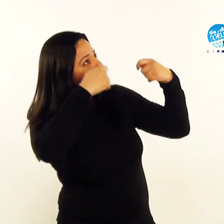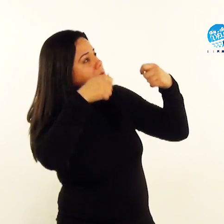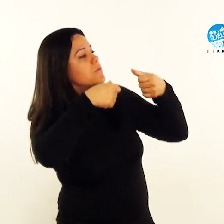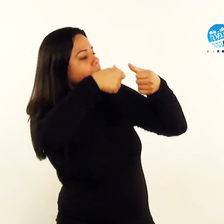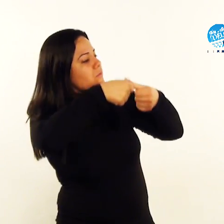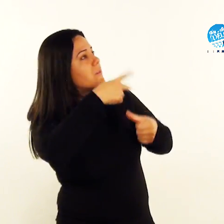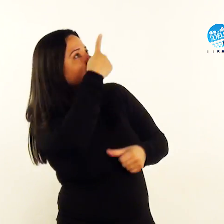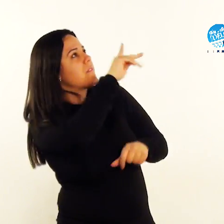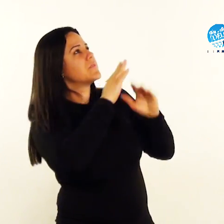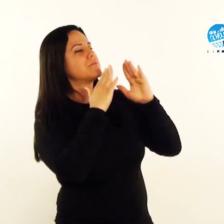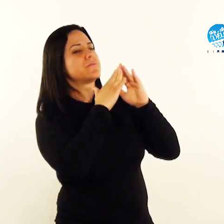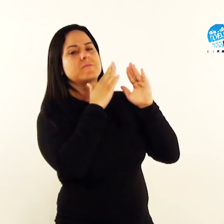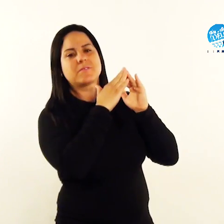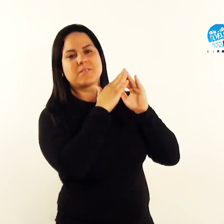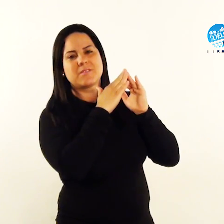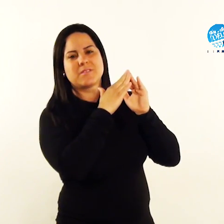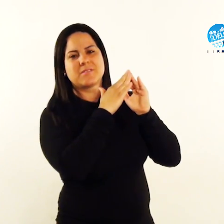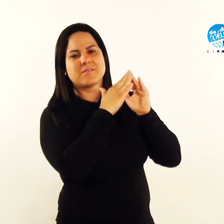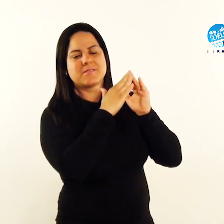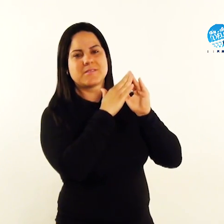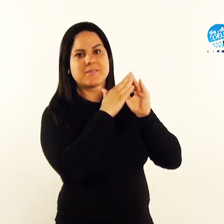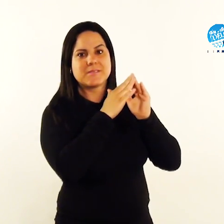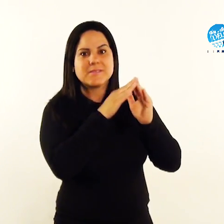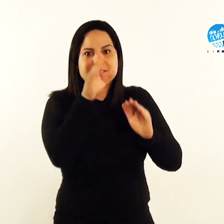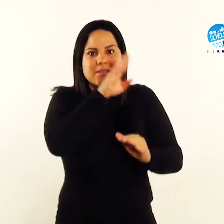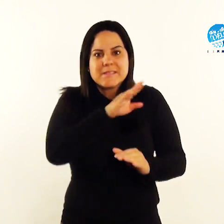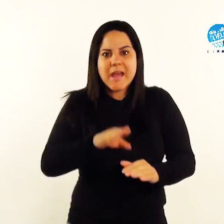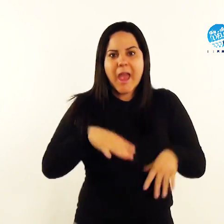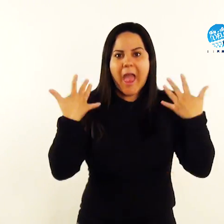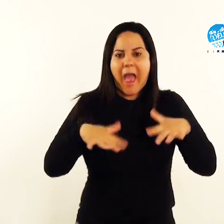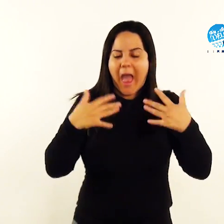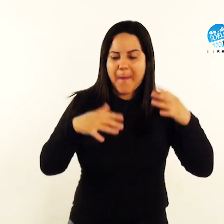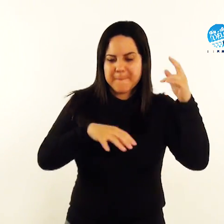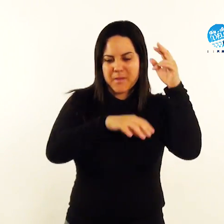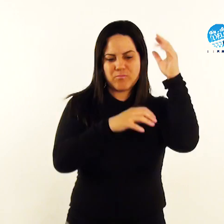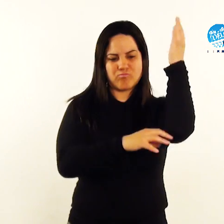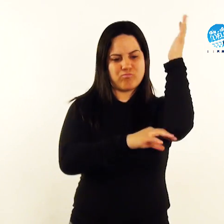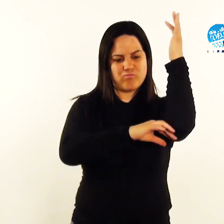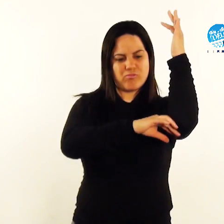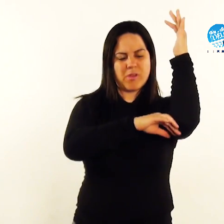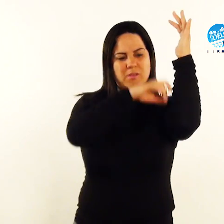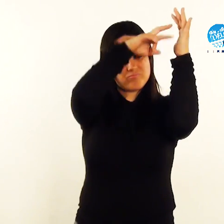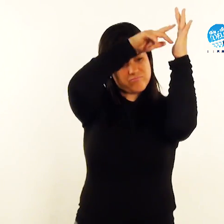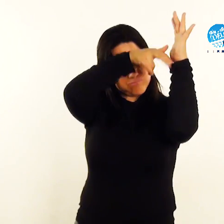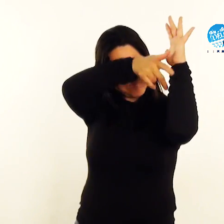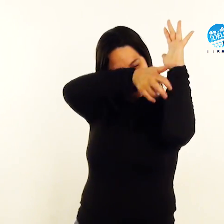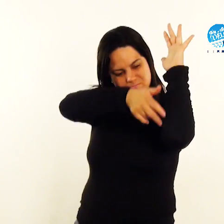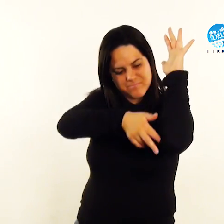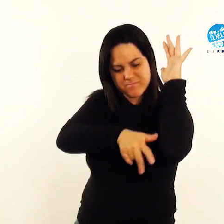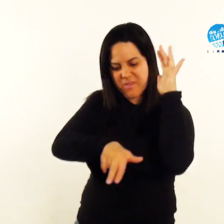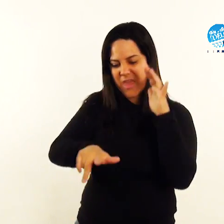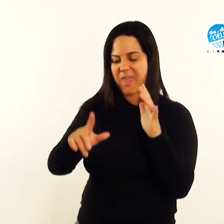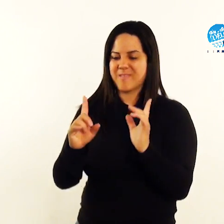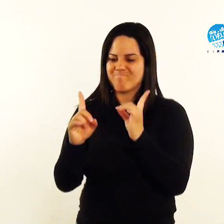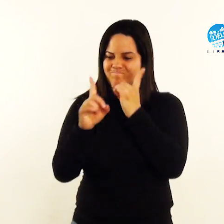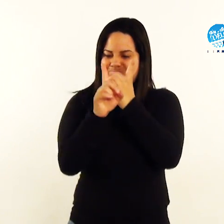preciso ficar na sua casa. Zaqueu desceu depressa e o recebeu na sua casa com muita